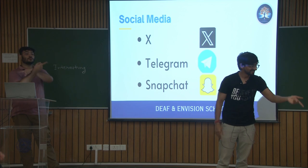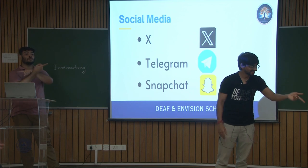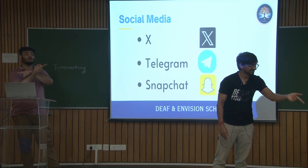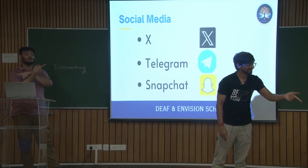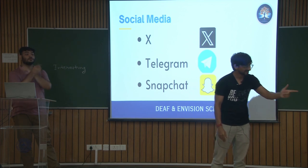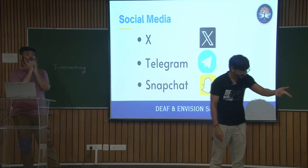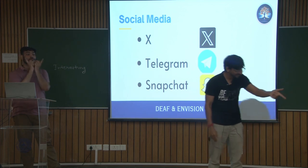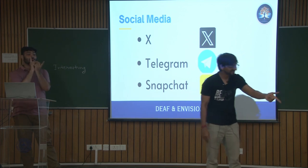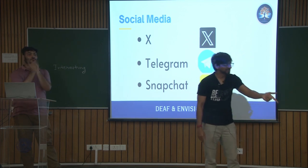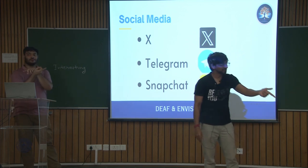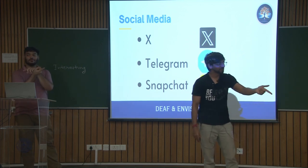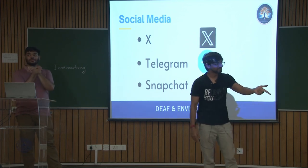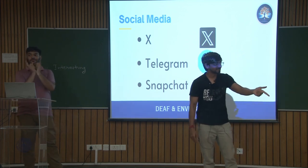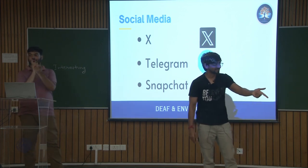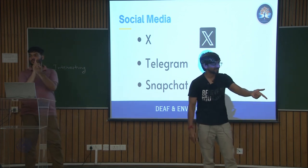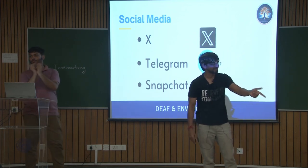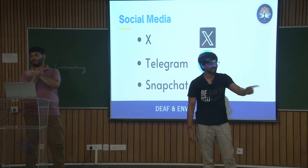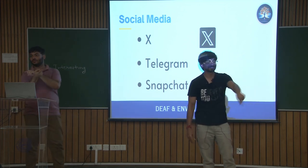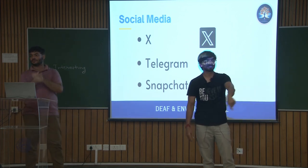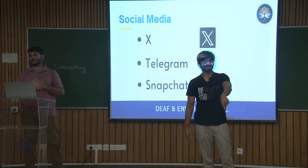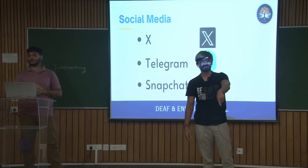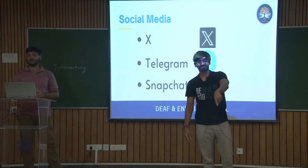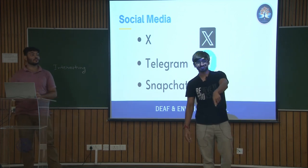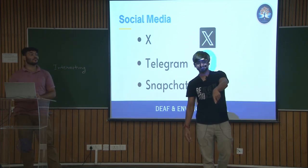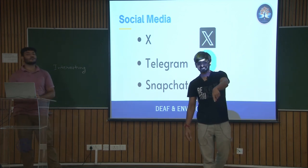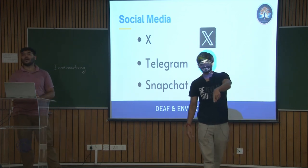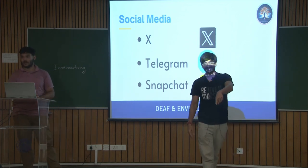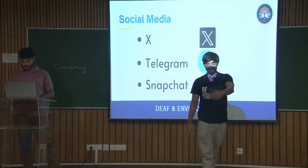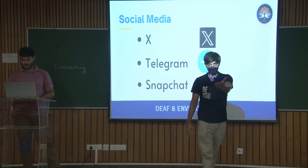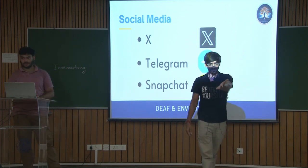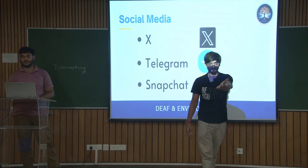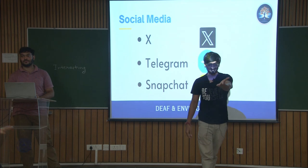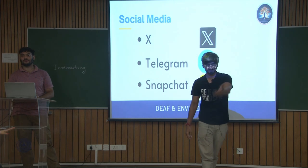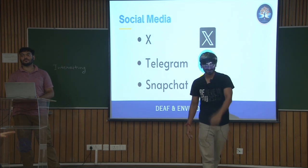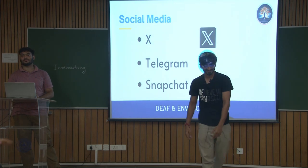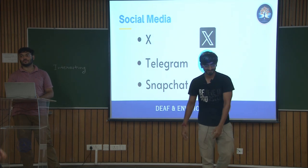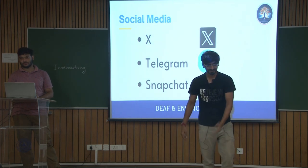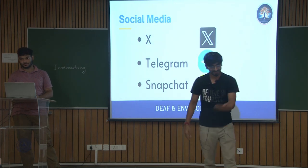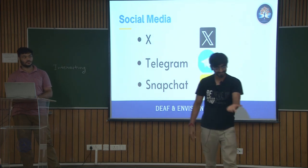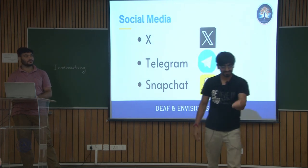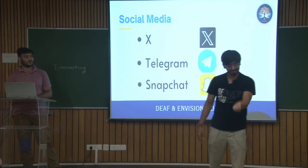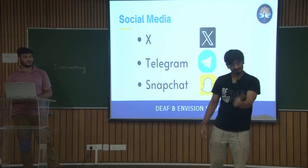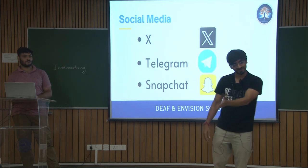चेंज टू एक्स मैम ट्विटर चेंज टू